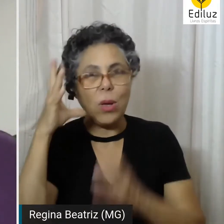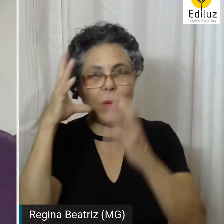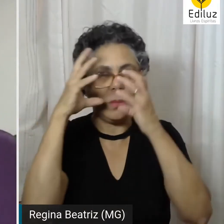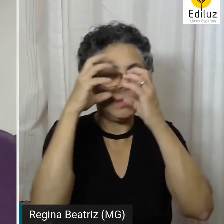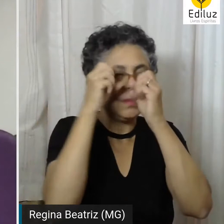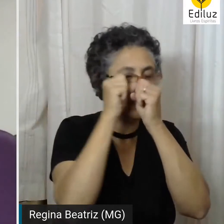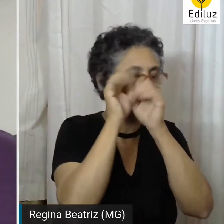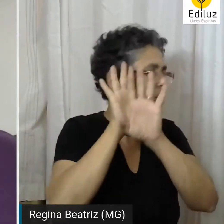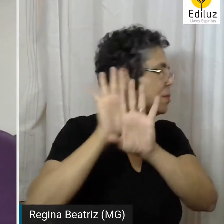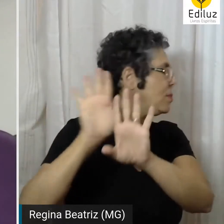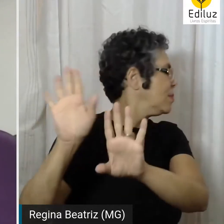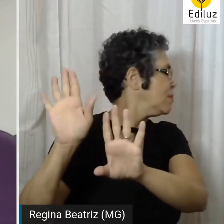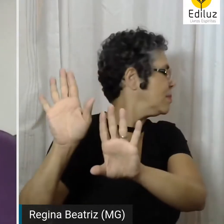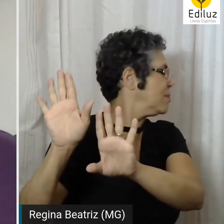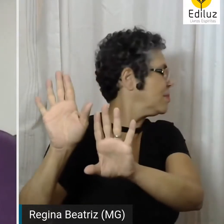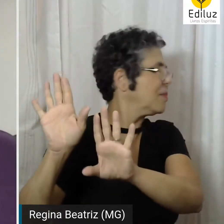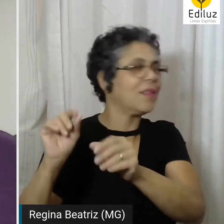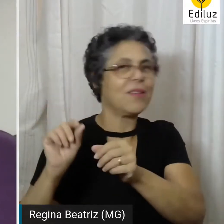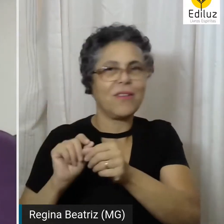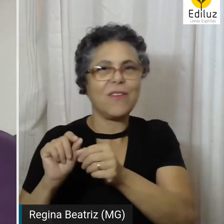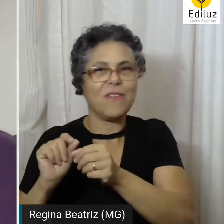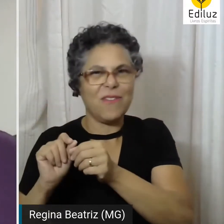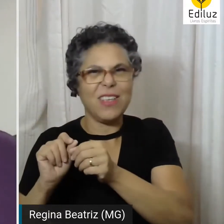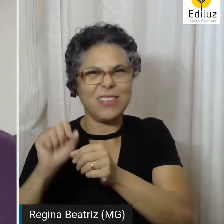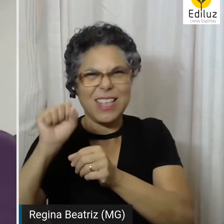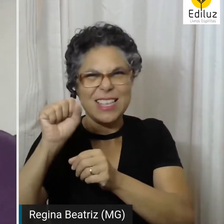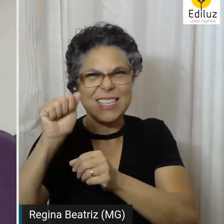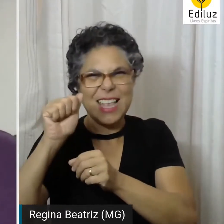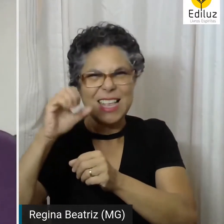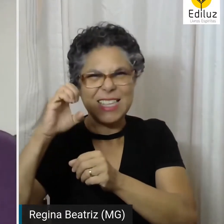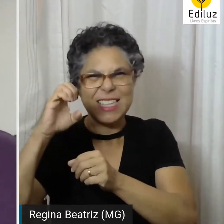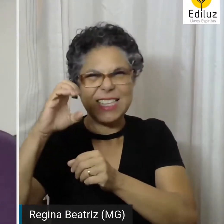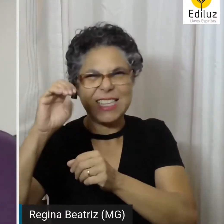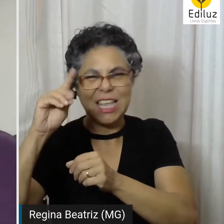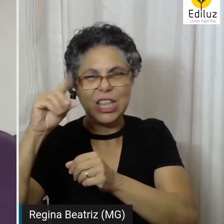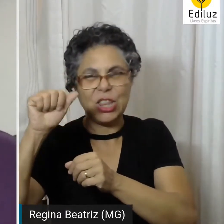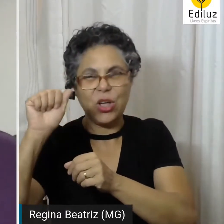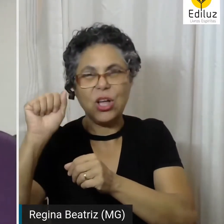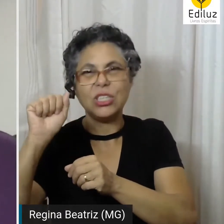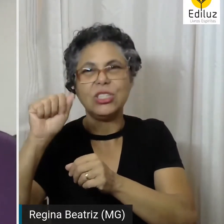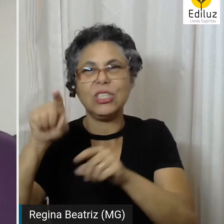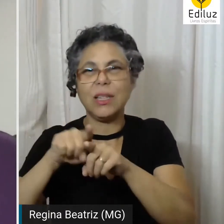olhos, como fizeram o sacerdote e o levita,